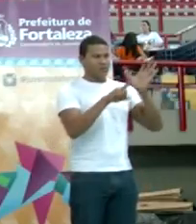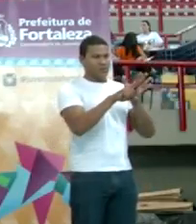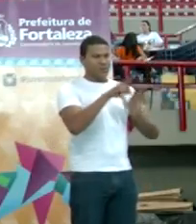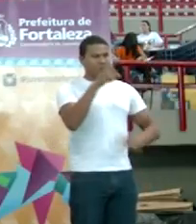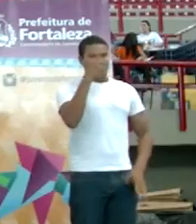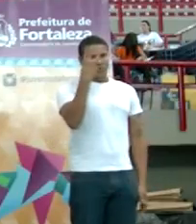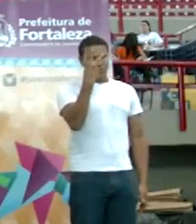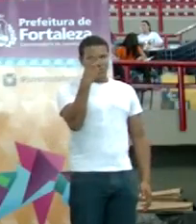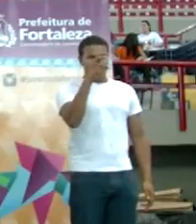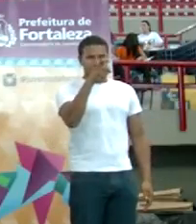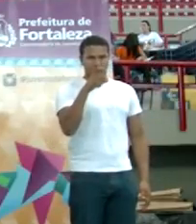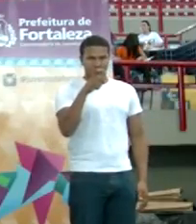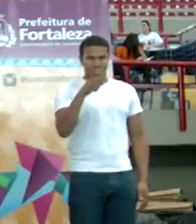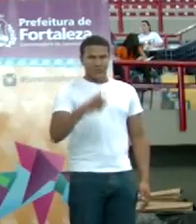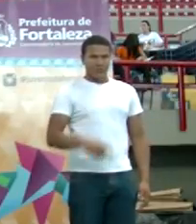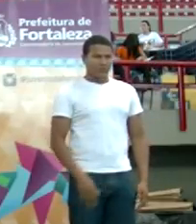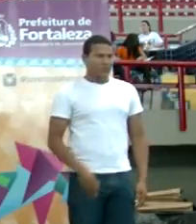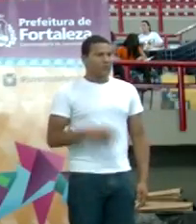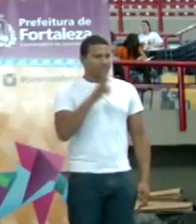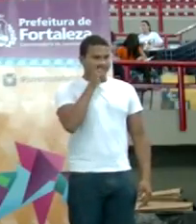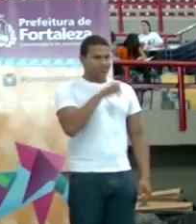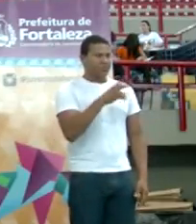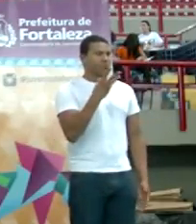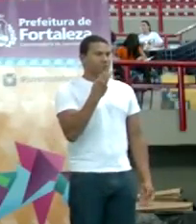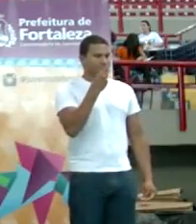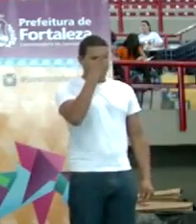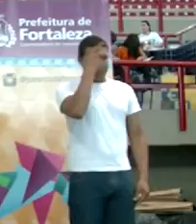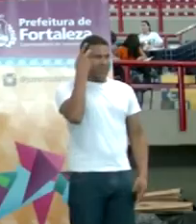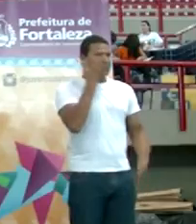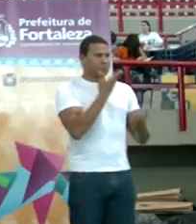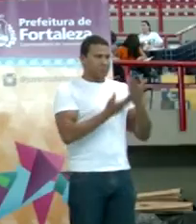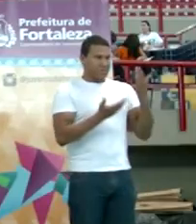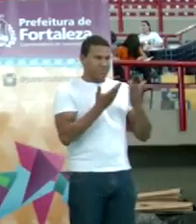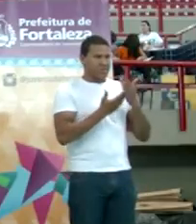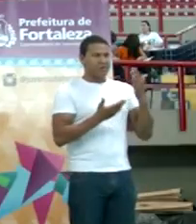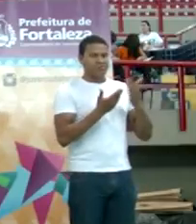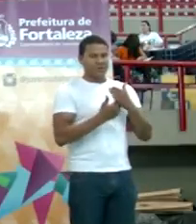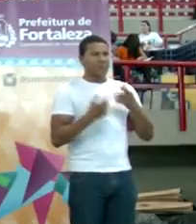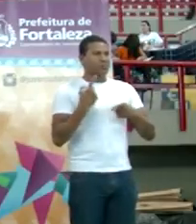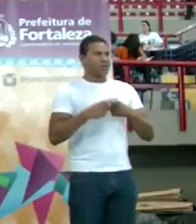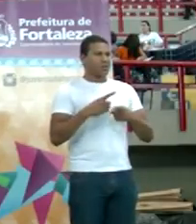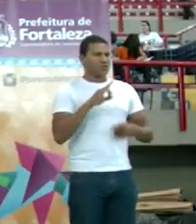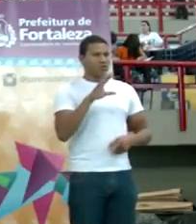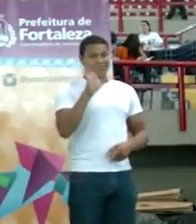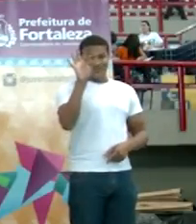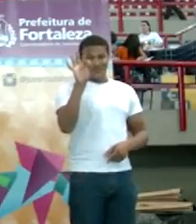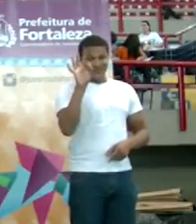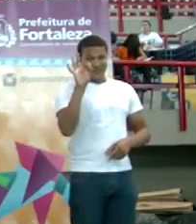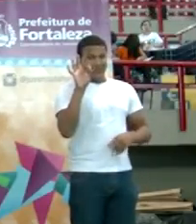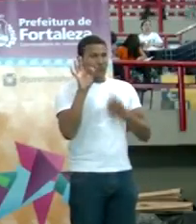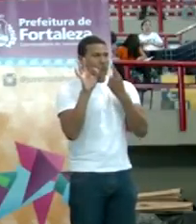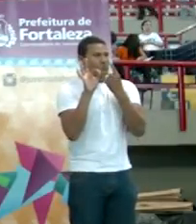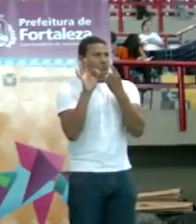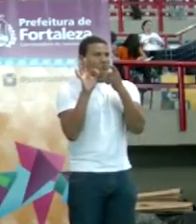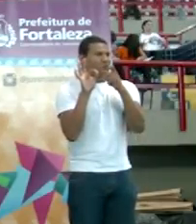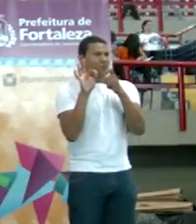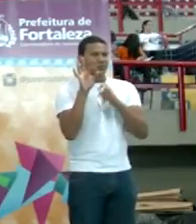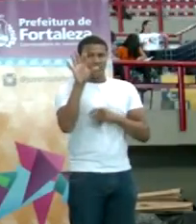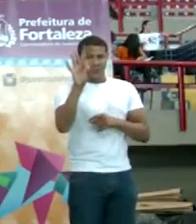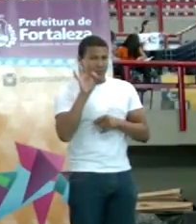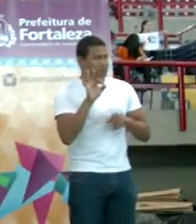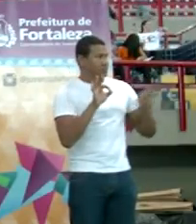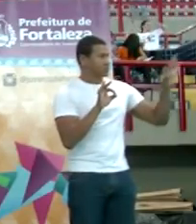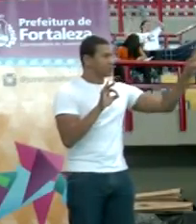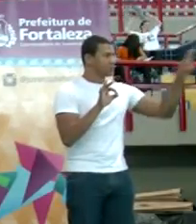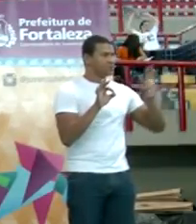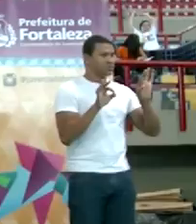2x. Eu vi muita gente perdendo essa questão porque só fez tirar um x. Botou 8